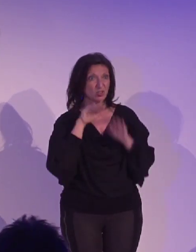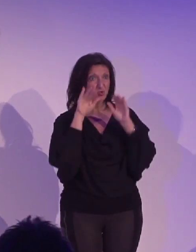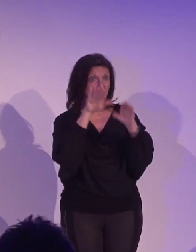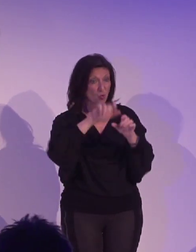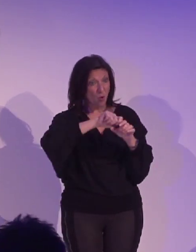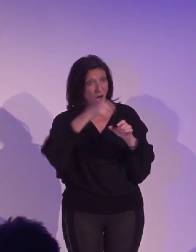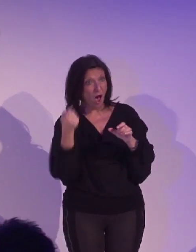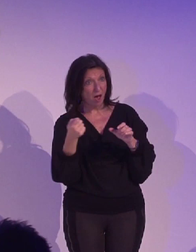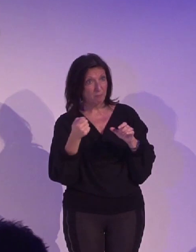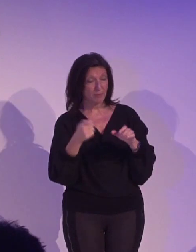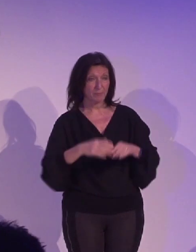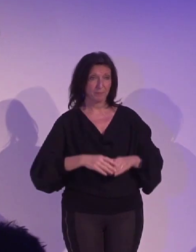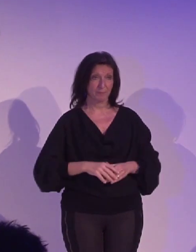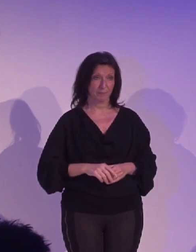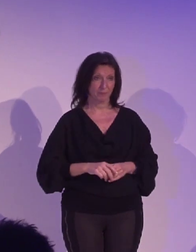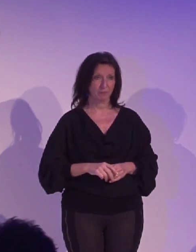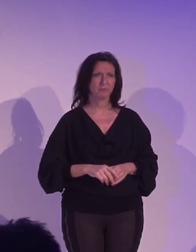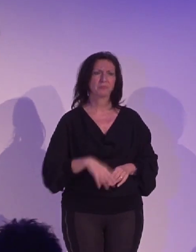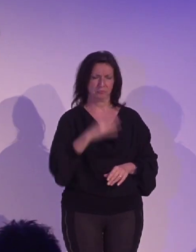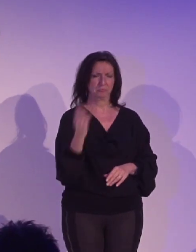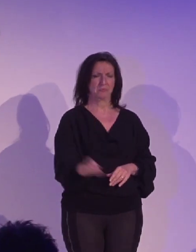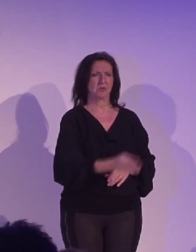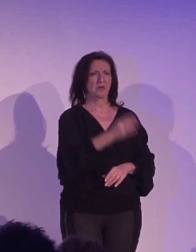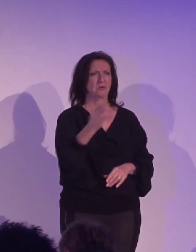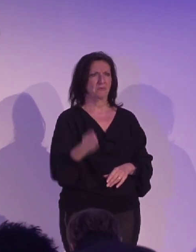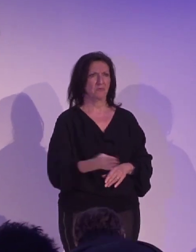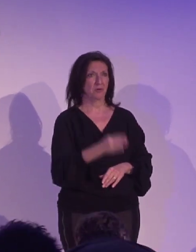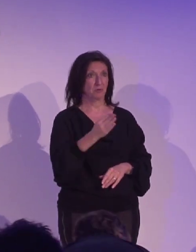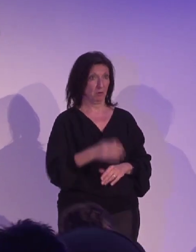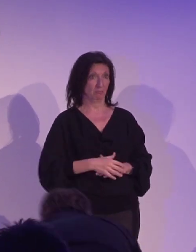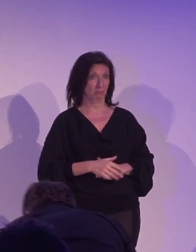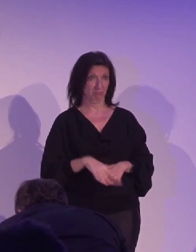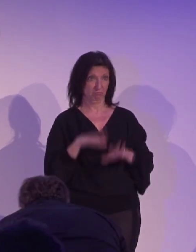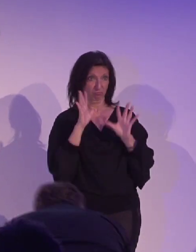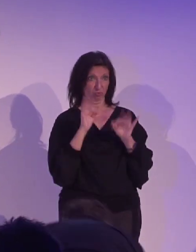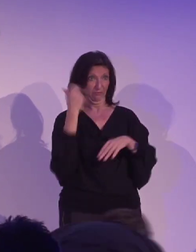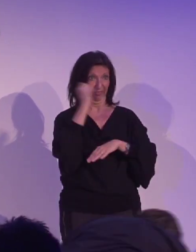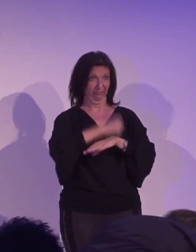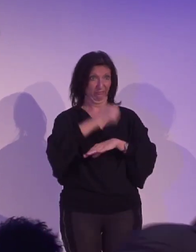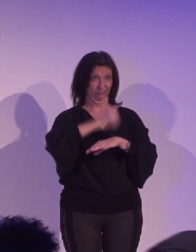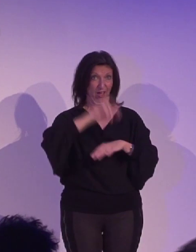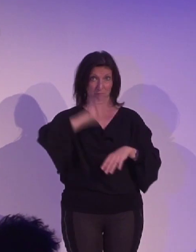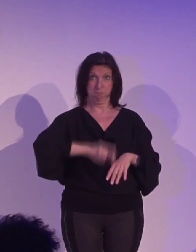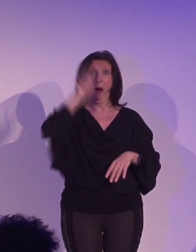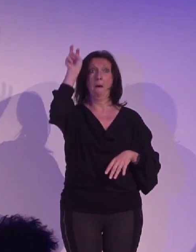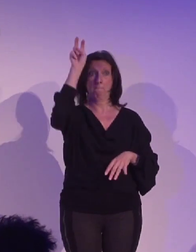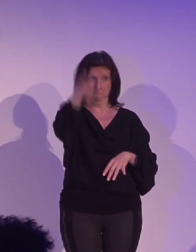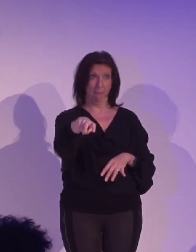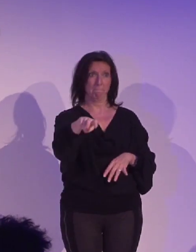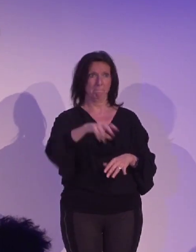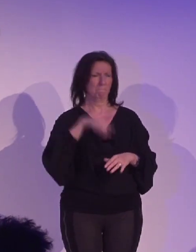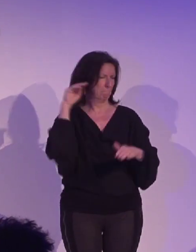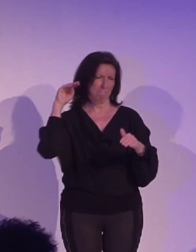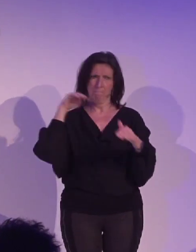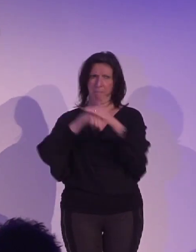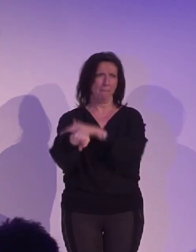rauszunehmen. Die Waschmaschine hüpft gleich aus dem Fenster und haut